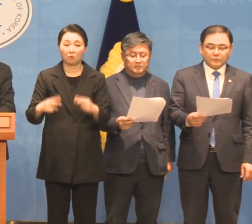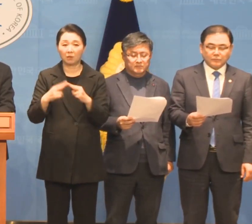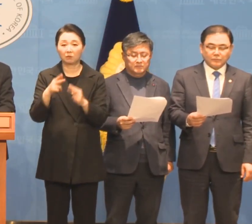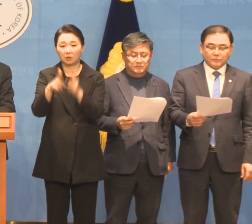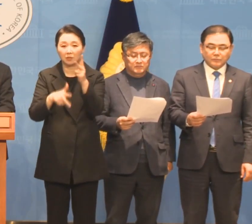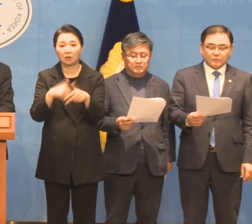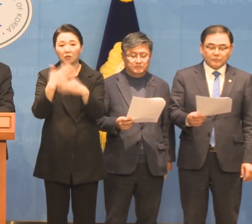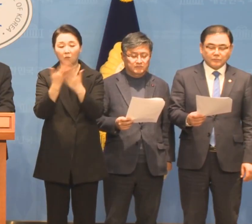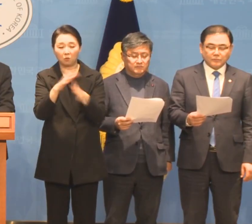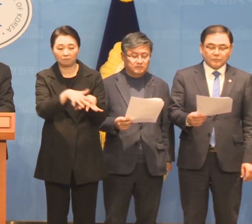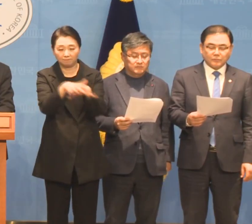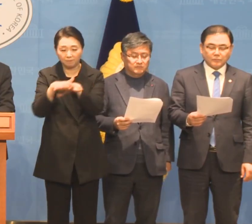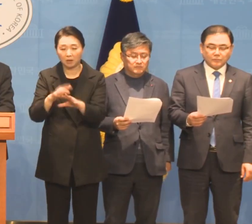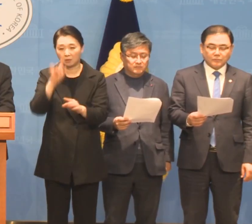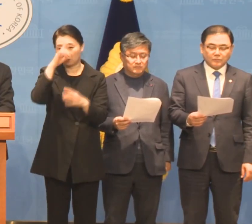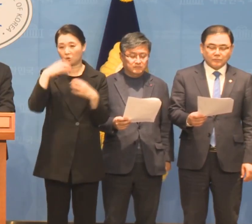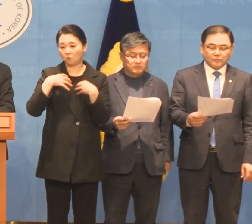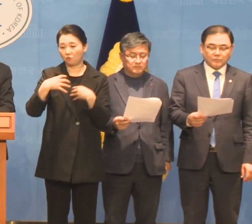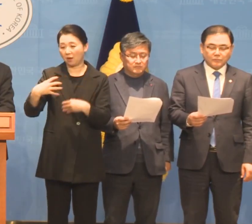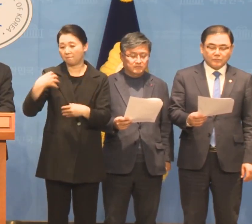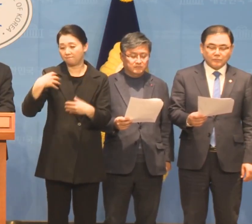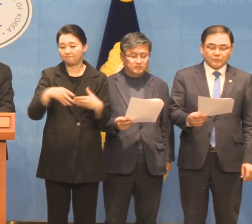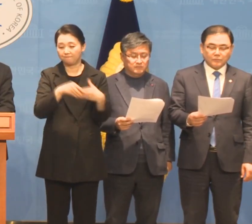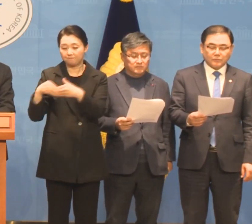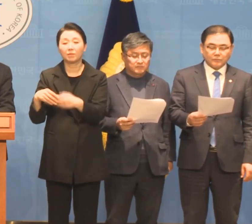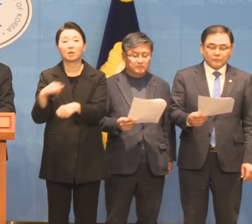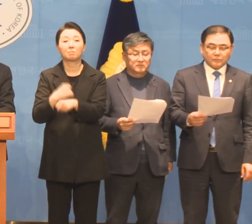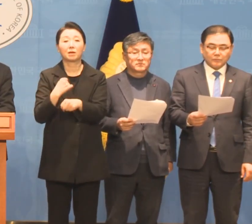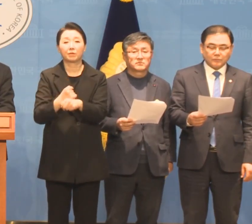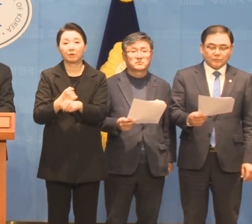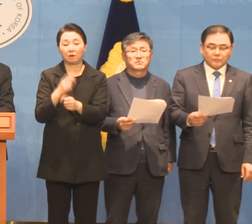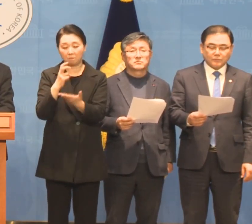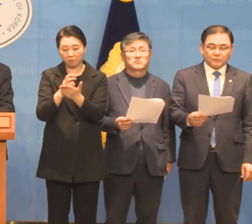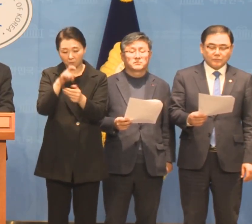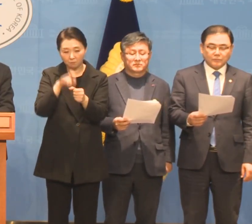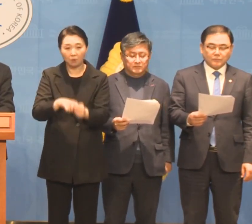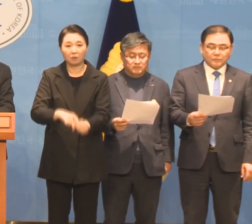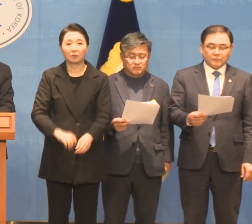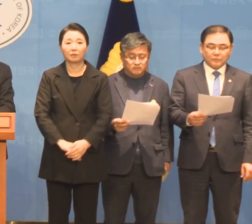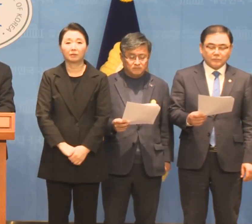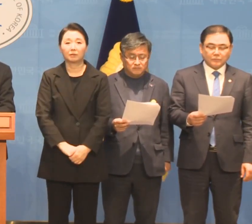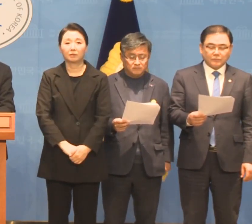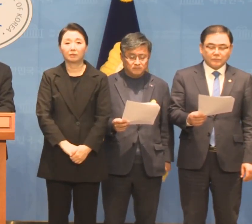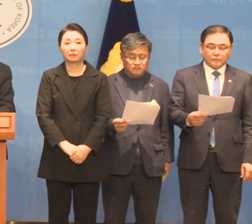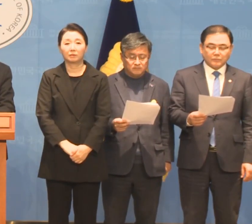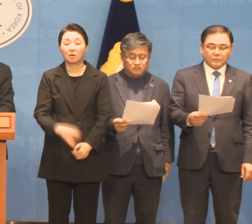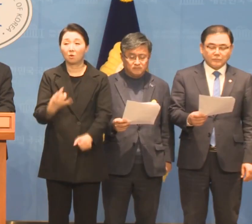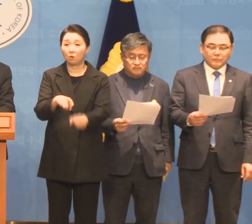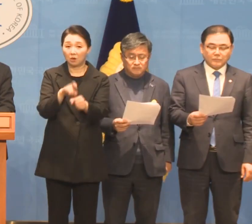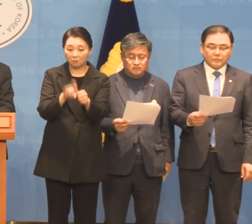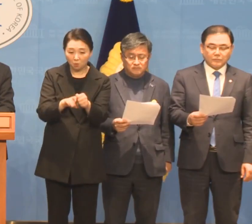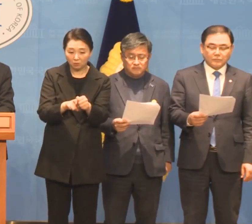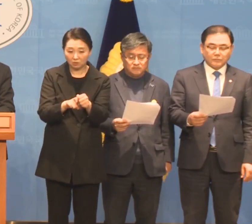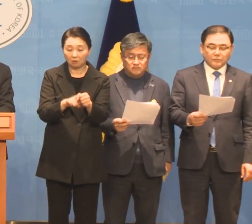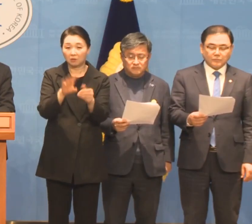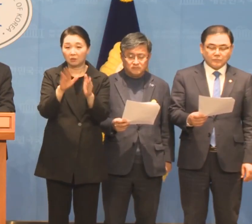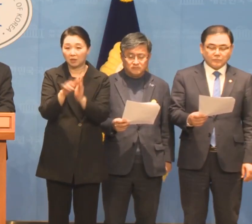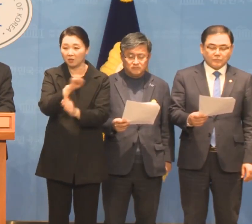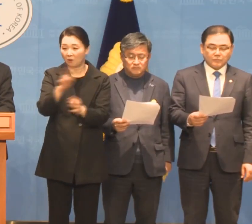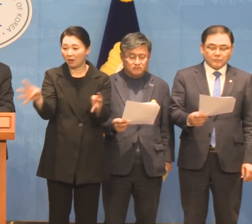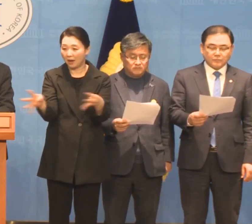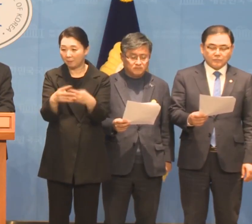산업 인프라를 정부가 책임지고 구축하는 것이 법안의 본래 목적입니다. 본래의 목적에 여야가 합의를